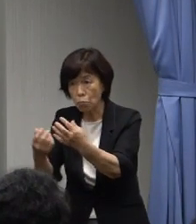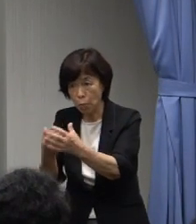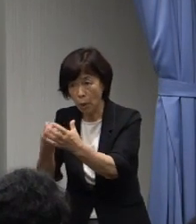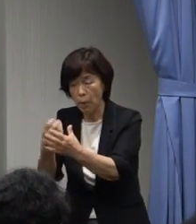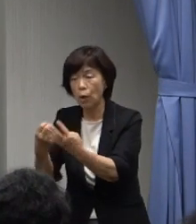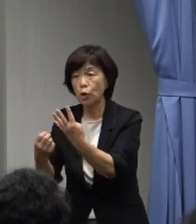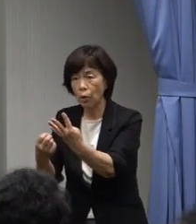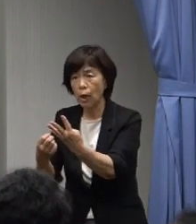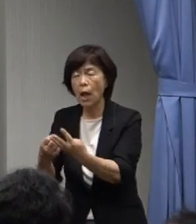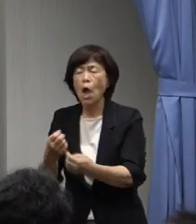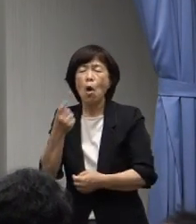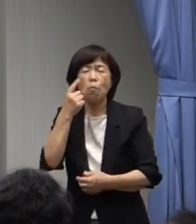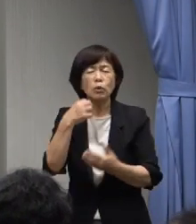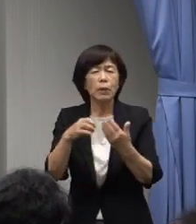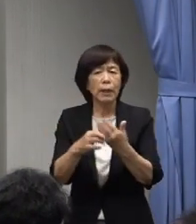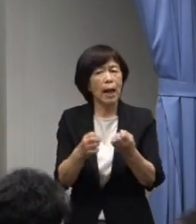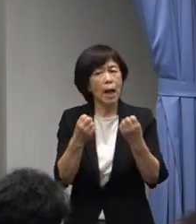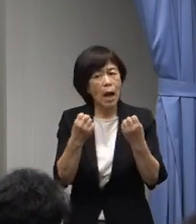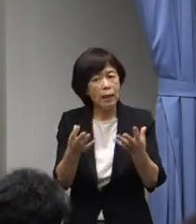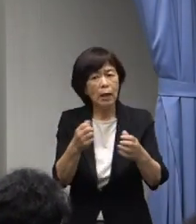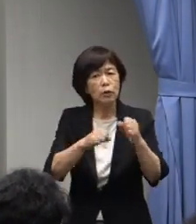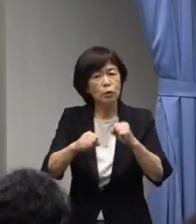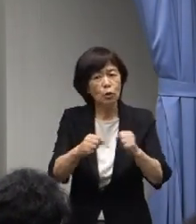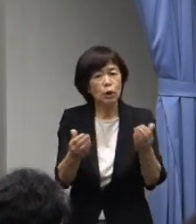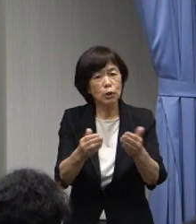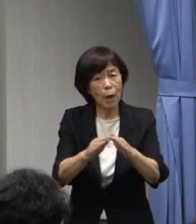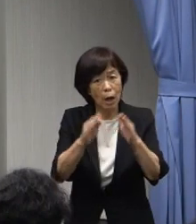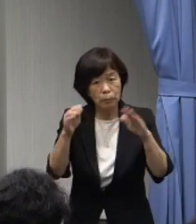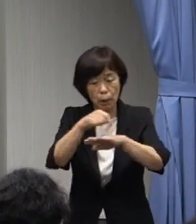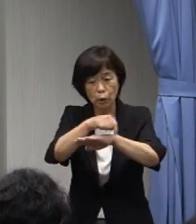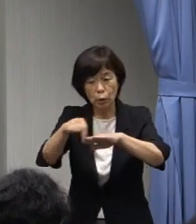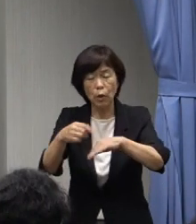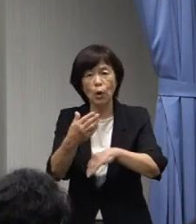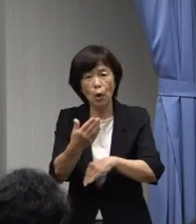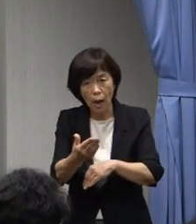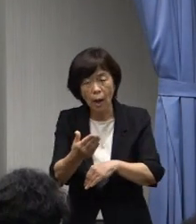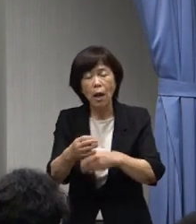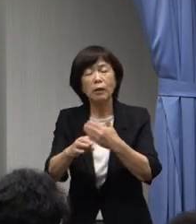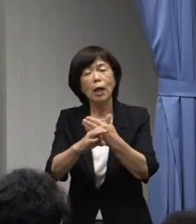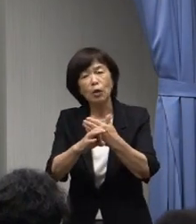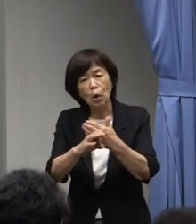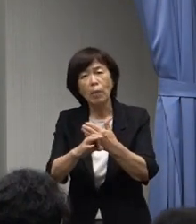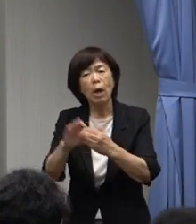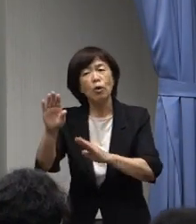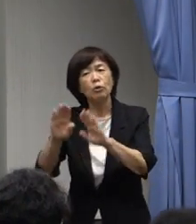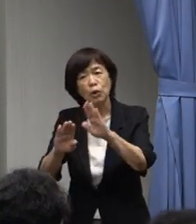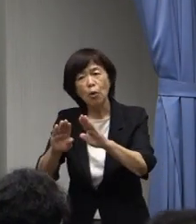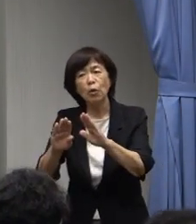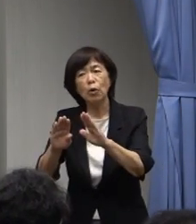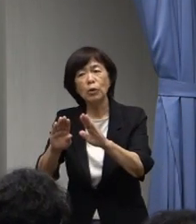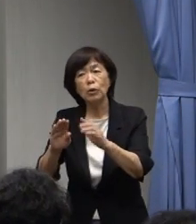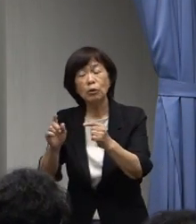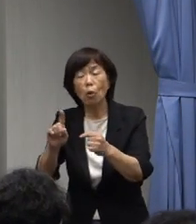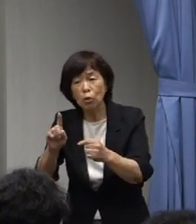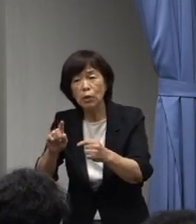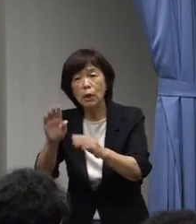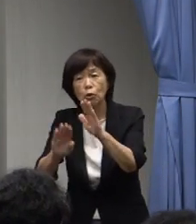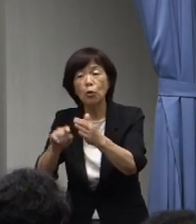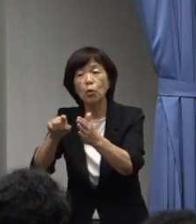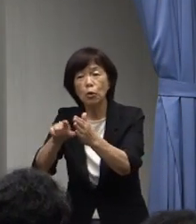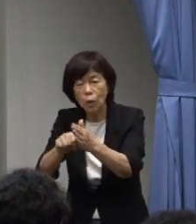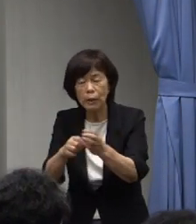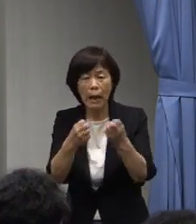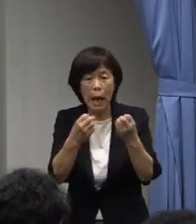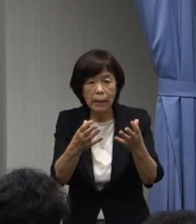況によってはまた新しい取り組みをする可能性があるのか、またあるとすればどんな状況になれば新たな対応があり得るかお願いします